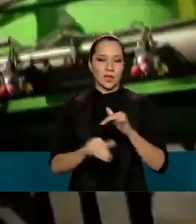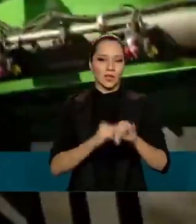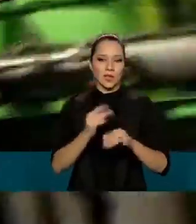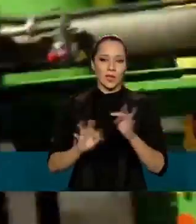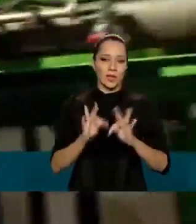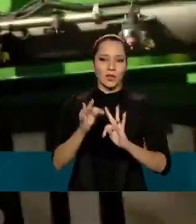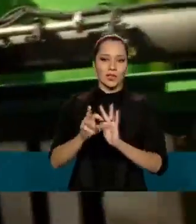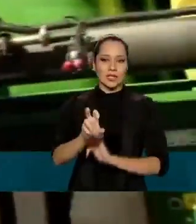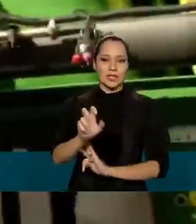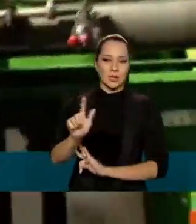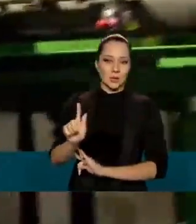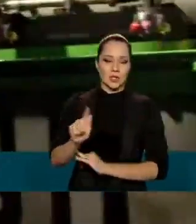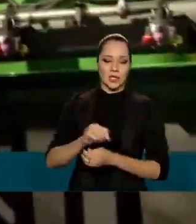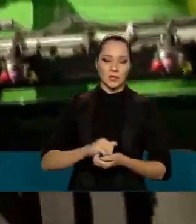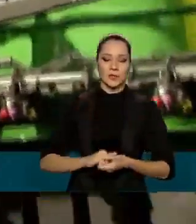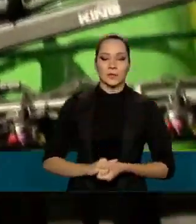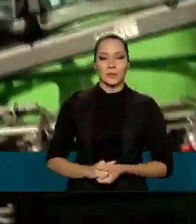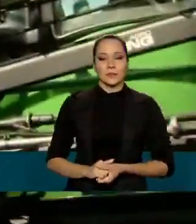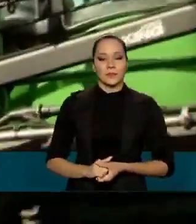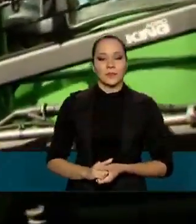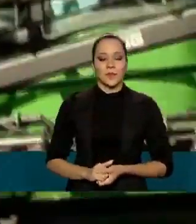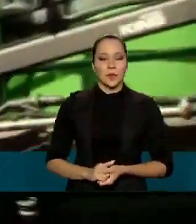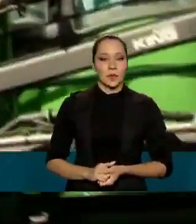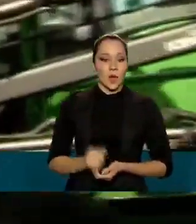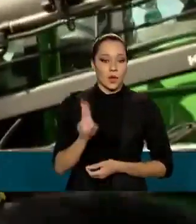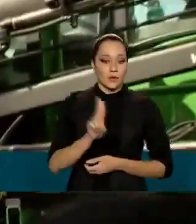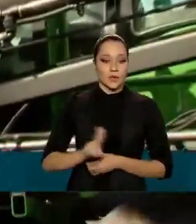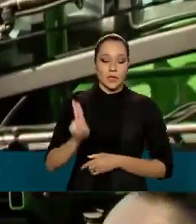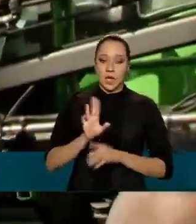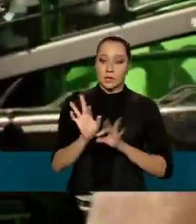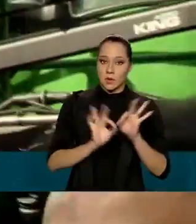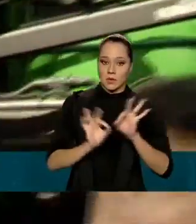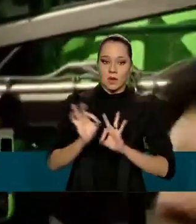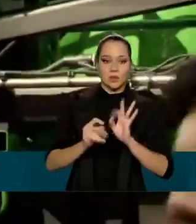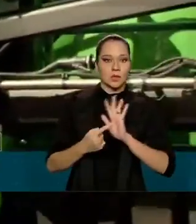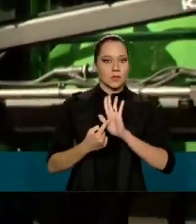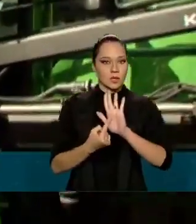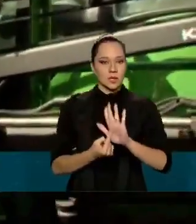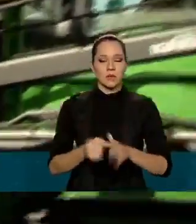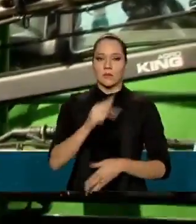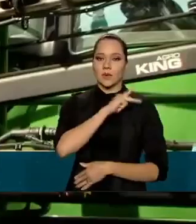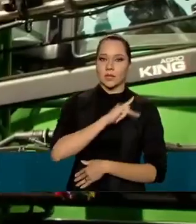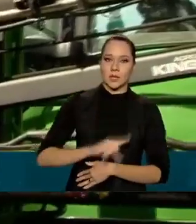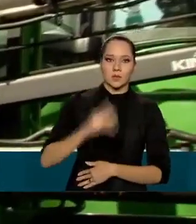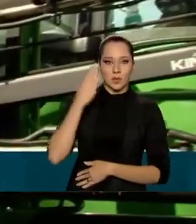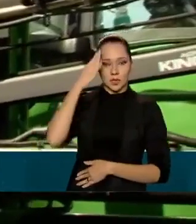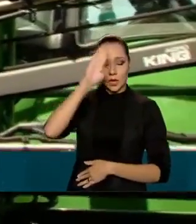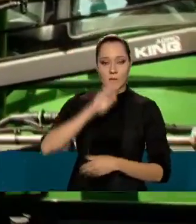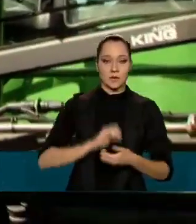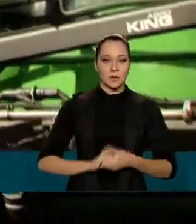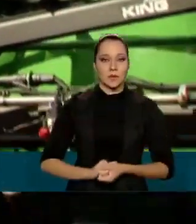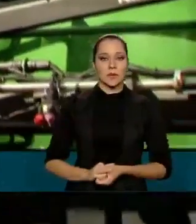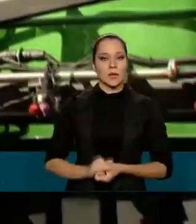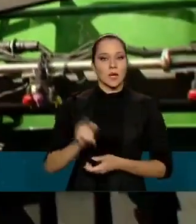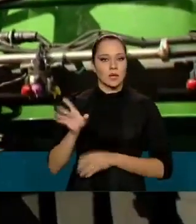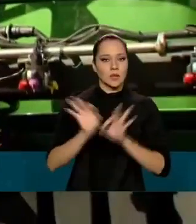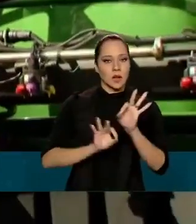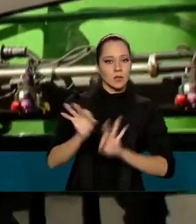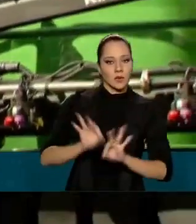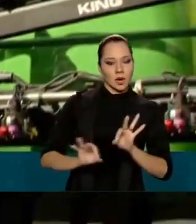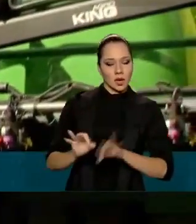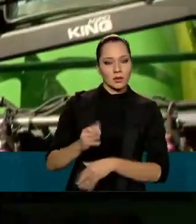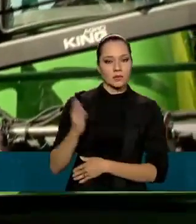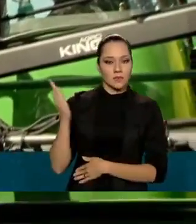né? A universidade preparou essa demonstração aí para o presidente Jair Bolsonaro, os universitários que montaram